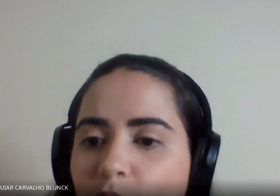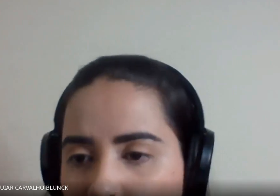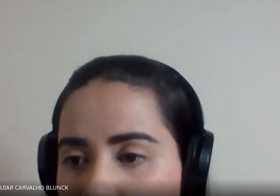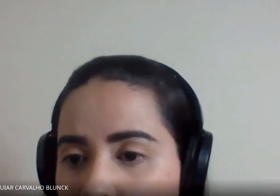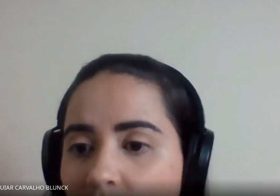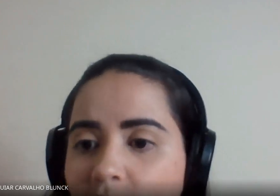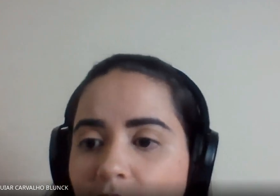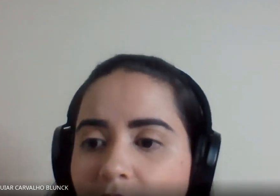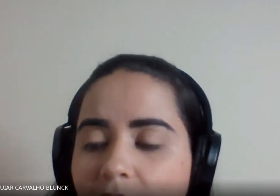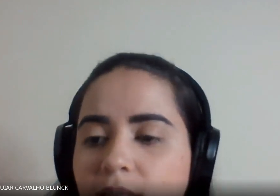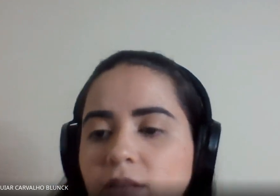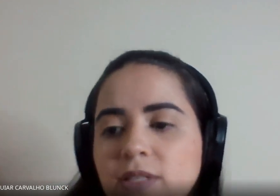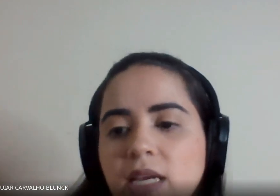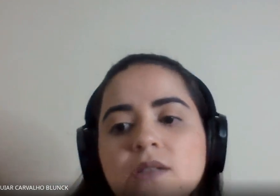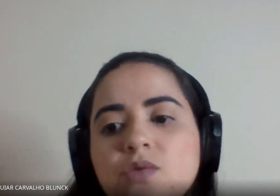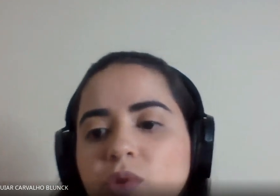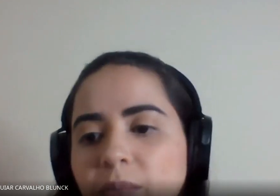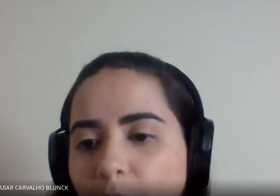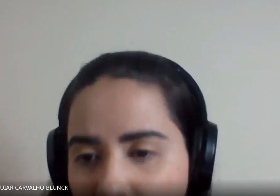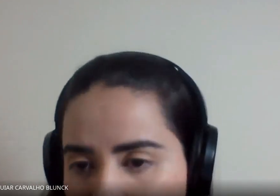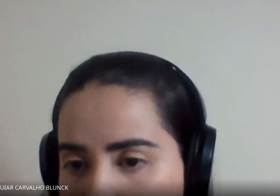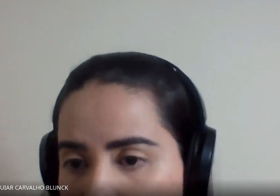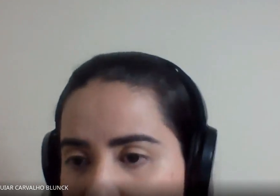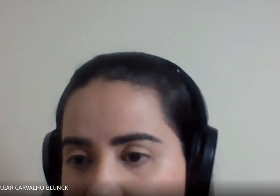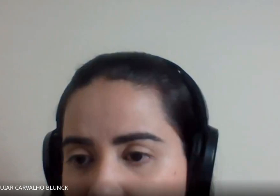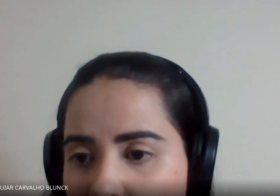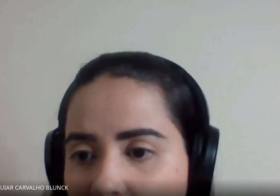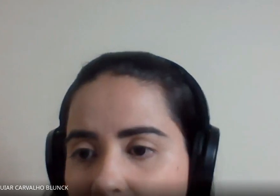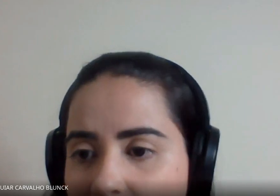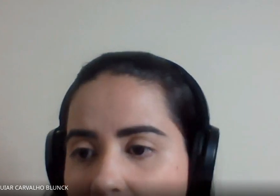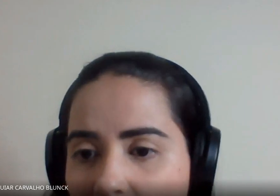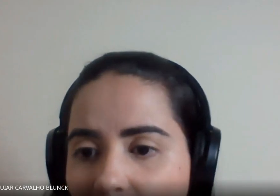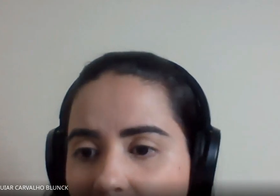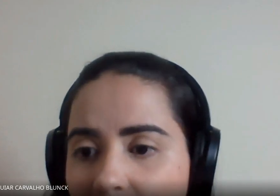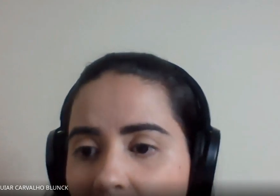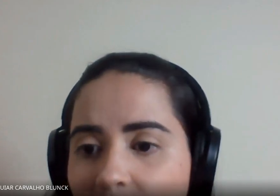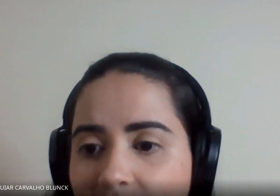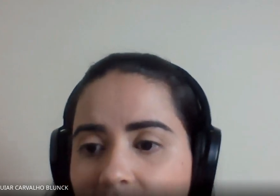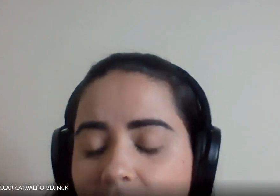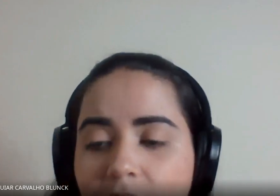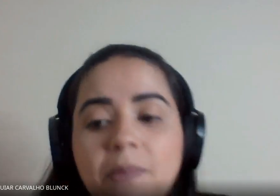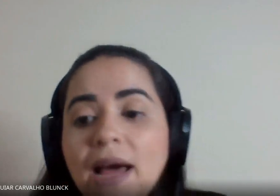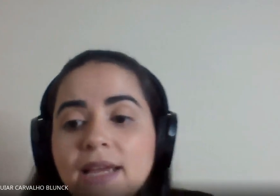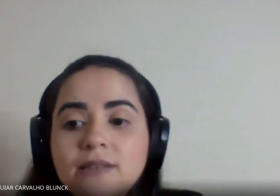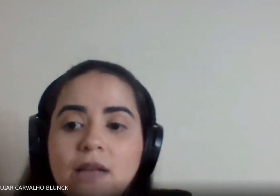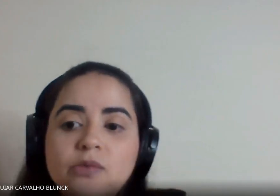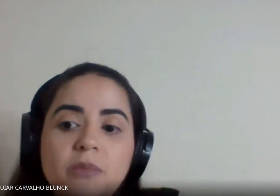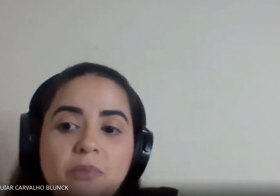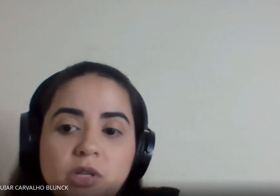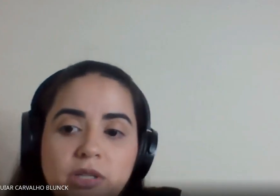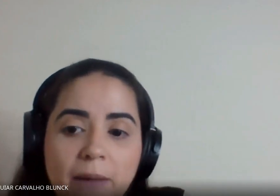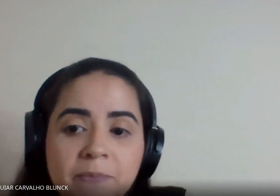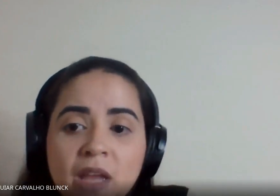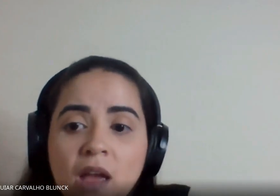do sinal, só as pessoas que têm essa deficiência surda pode dar, ou os professores que dão aula para esses alunos